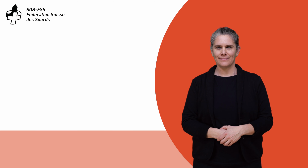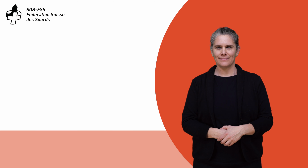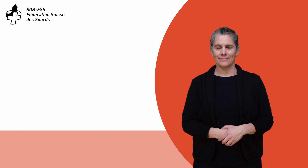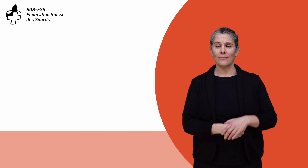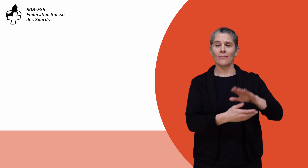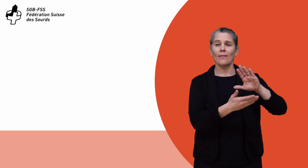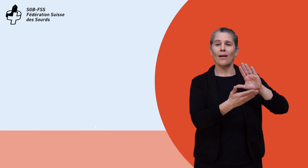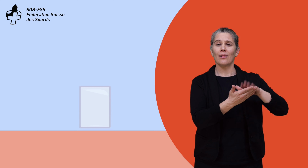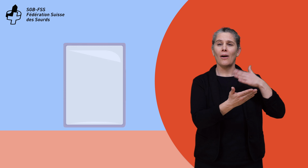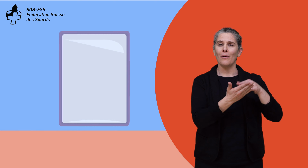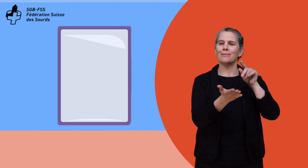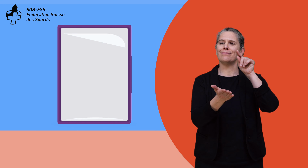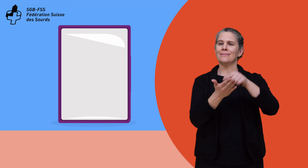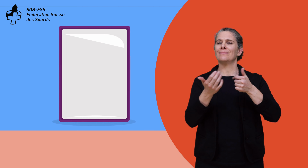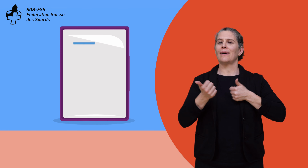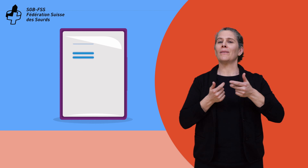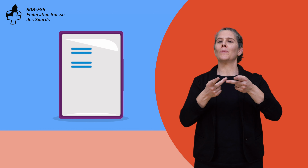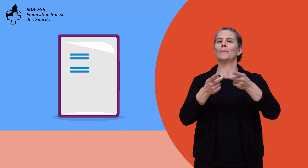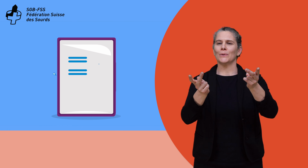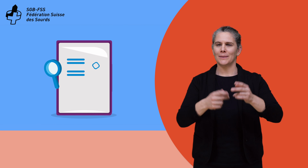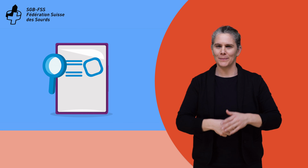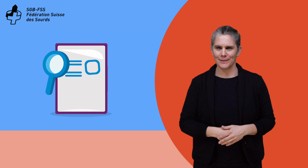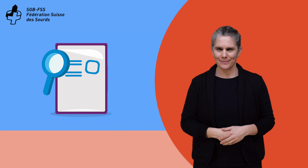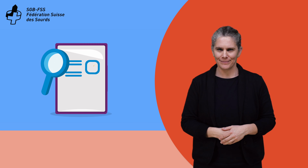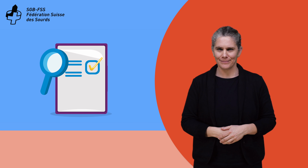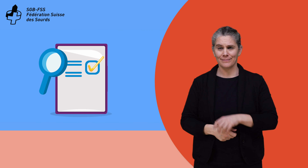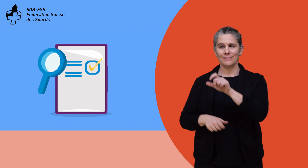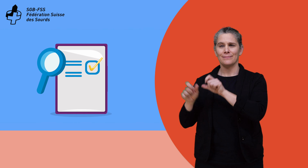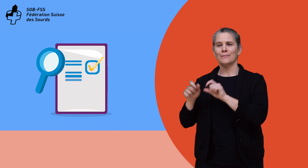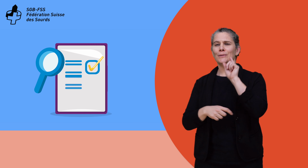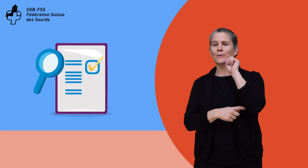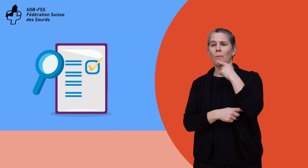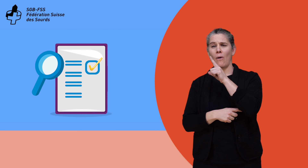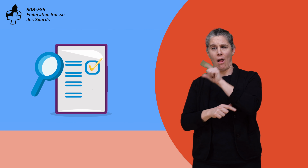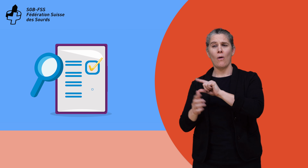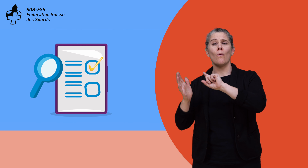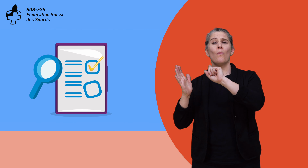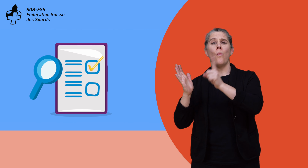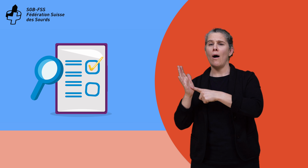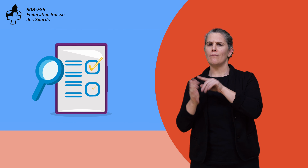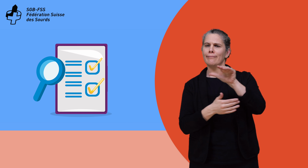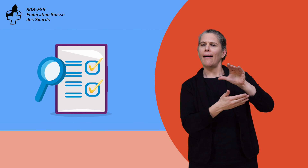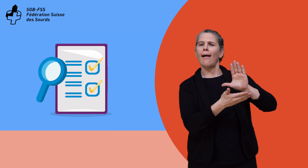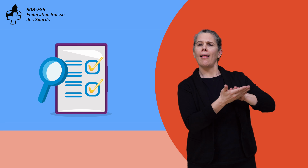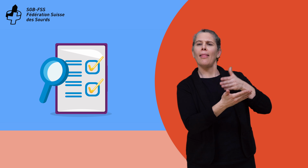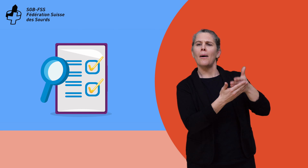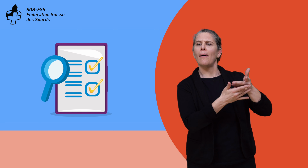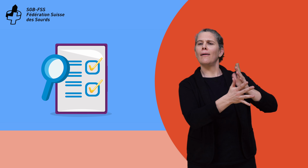Les personnes sourdes ont le droit de faire appel à des interprètes en langue des signes lors de prestations de